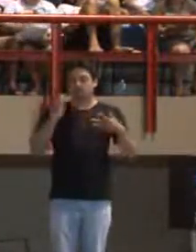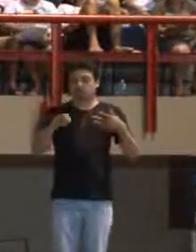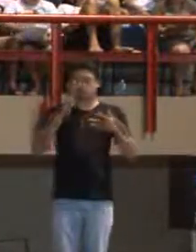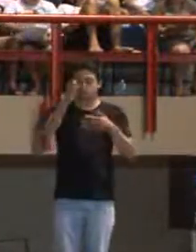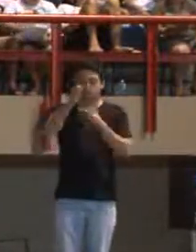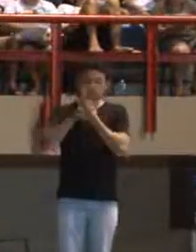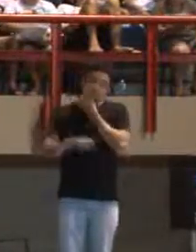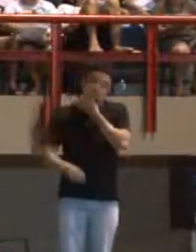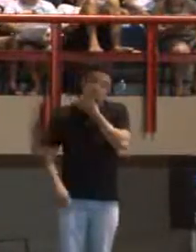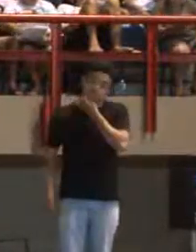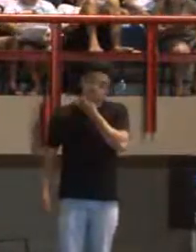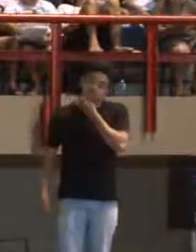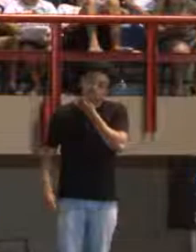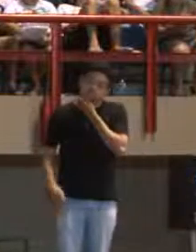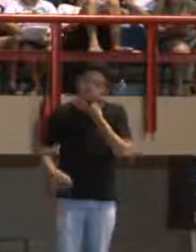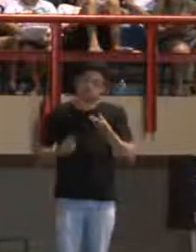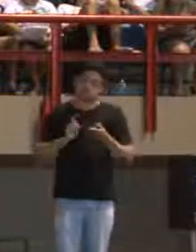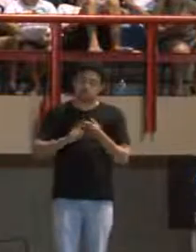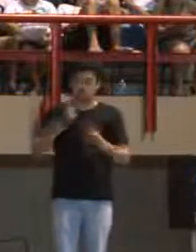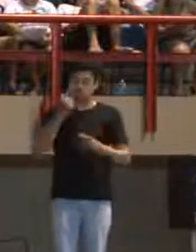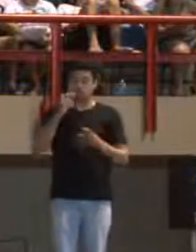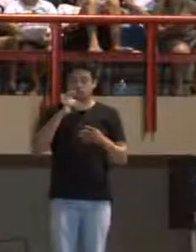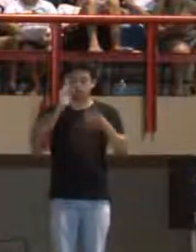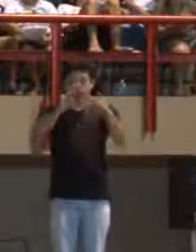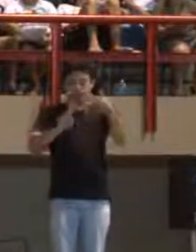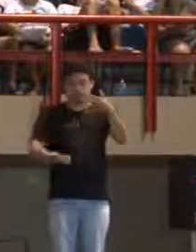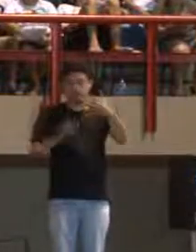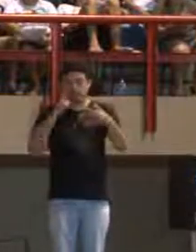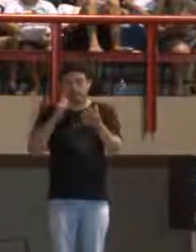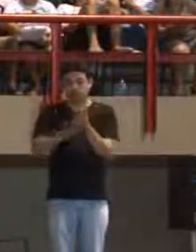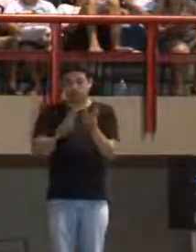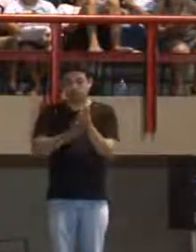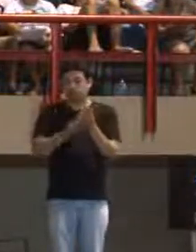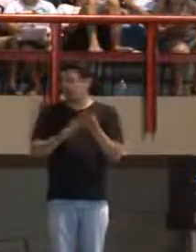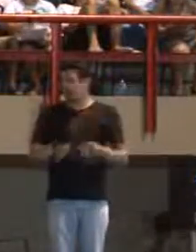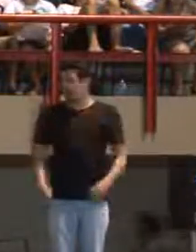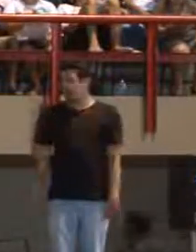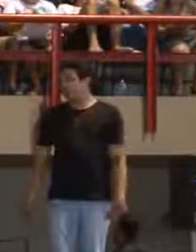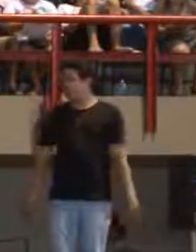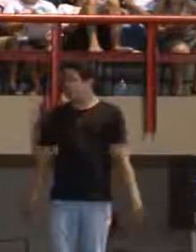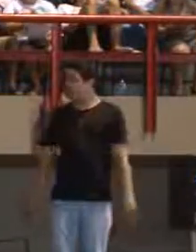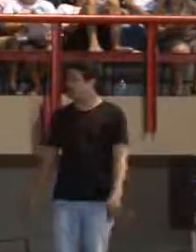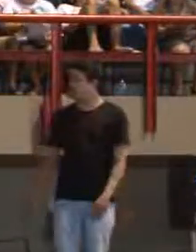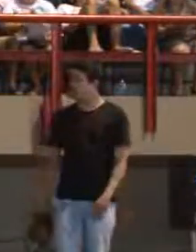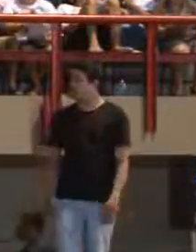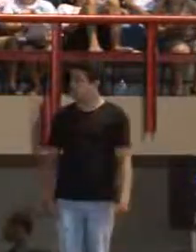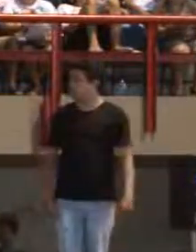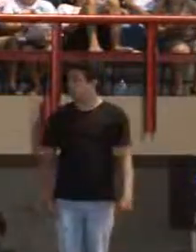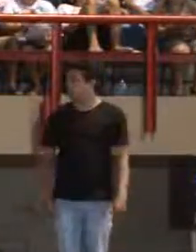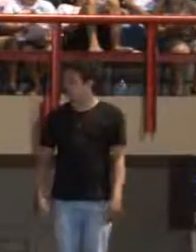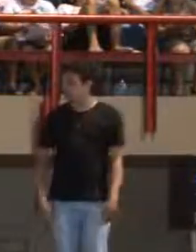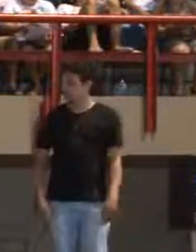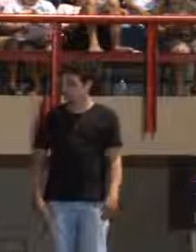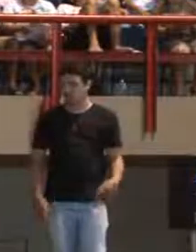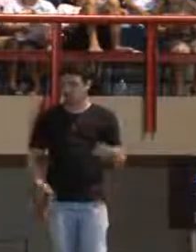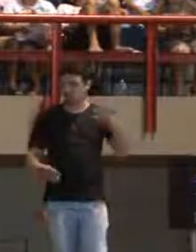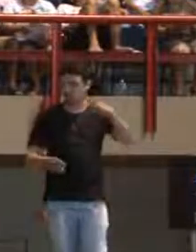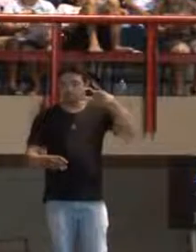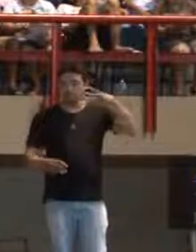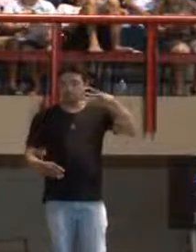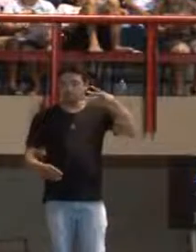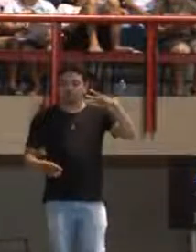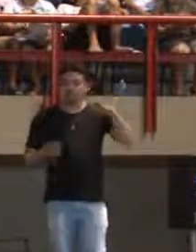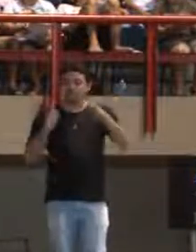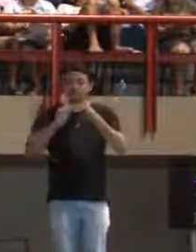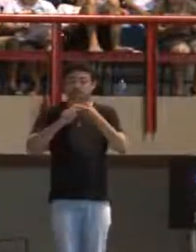item A. Vamos resolver mais uma, aí eu olho aqui os papeizinhos para a gente tirar algumas dúvidas, tá? Terceira questão.